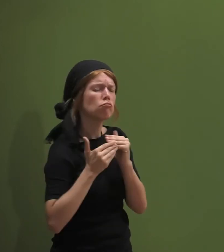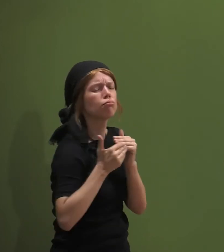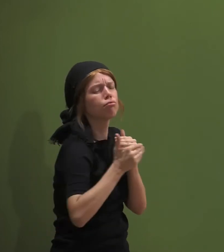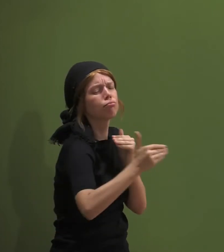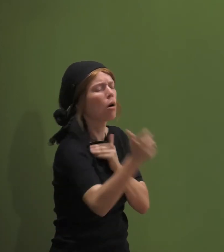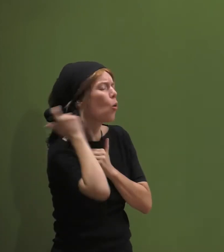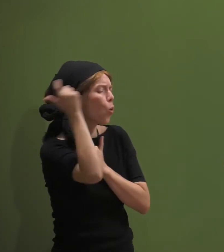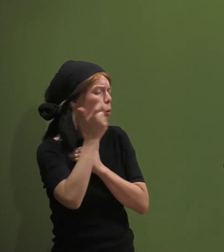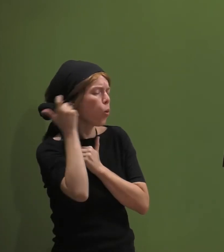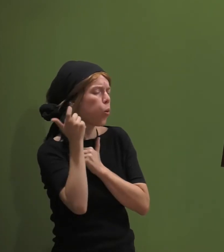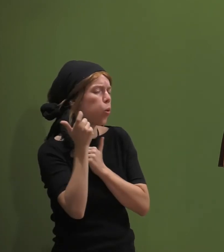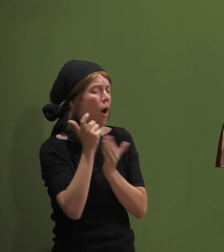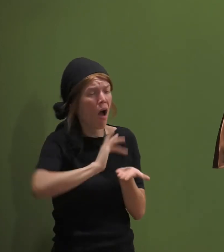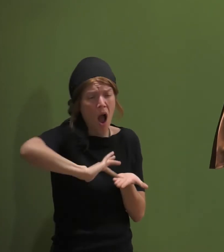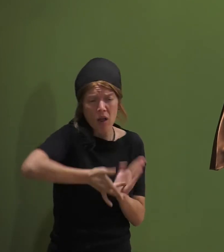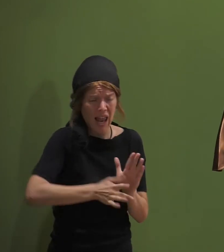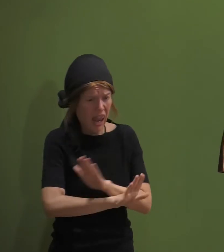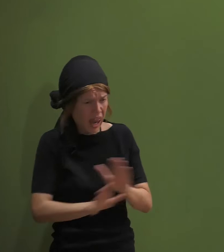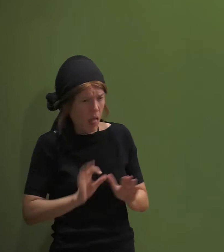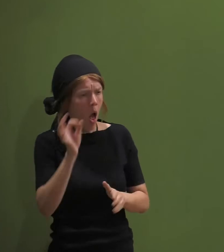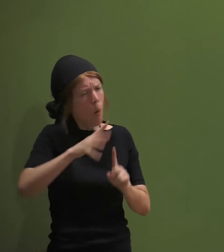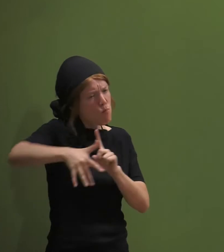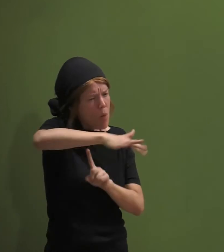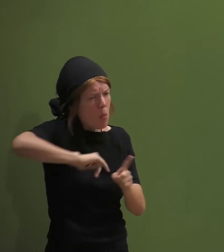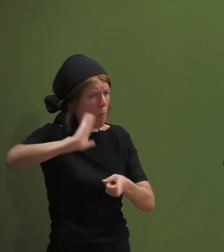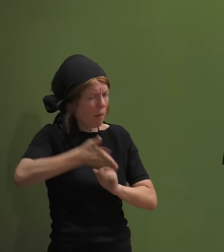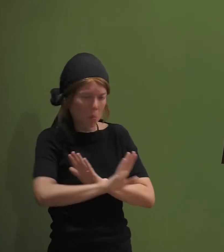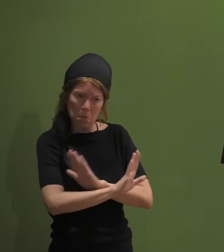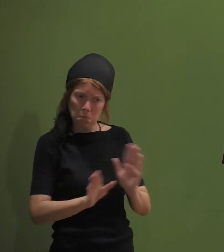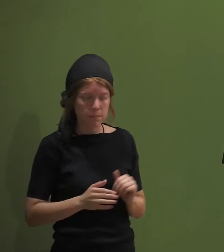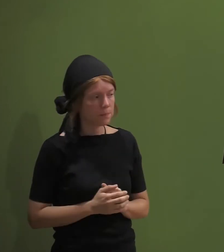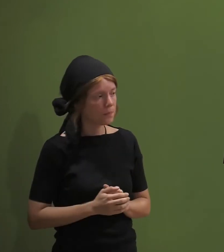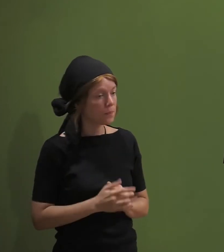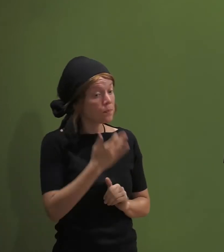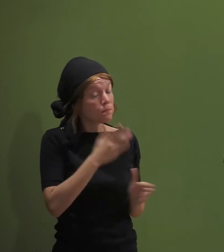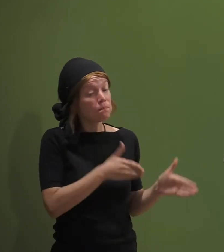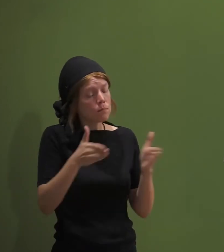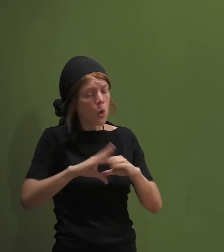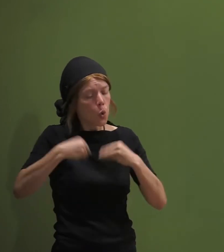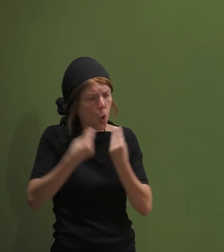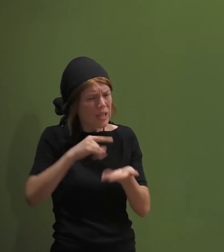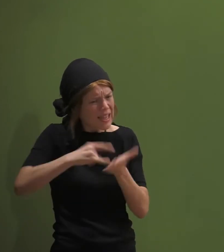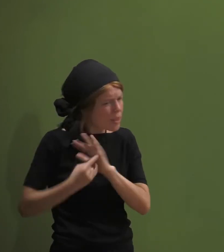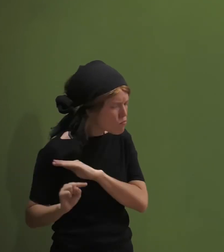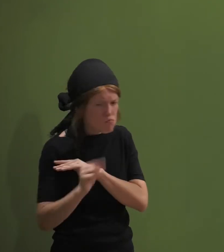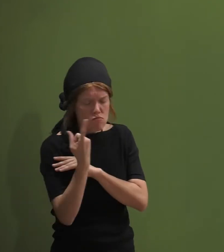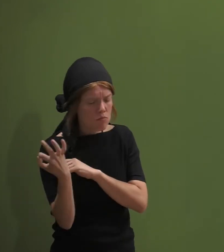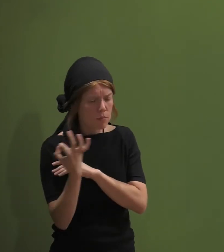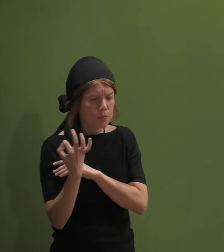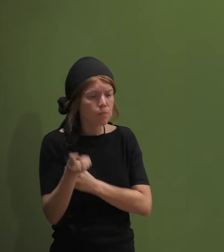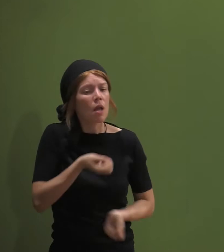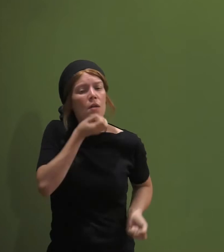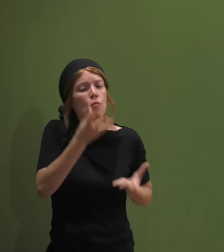tiempo sin agotar los recursos o causar grave daño al medio ambiente. Si pasamos a documentos más técnicos, hay que referirse al